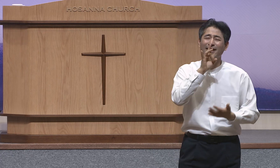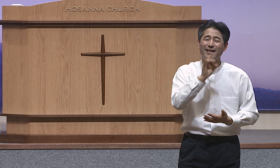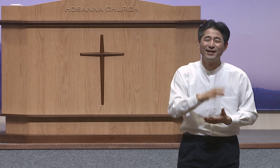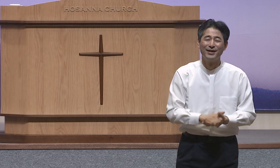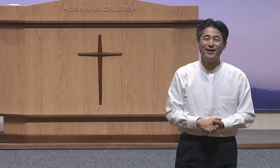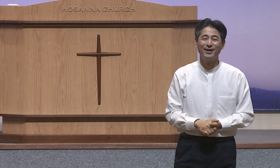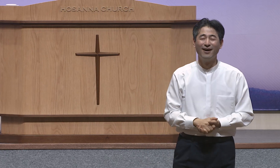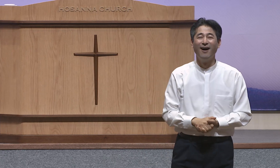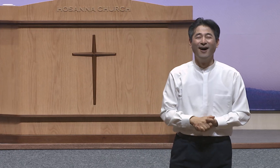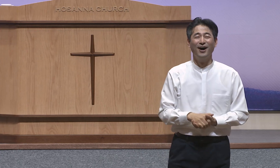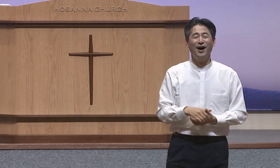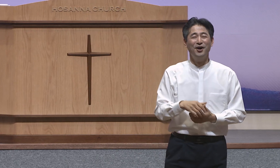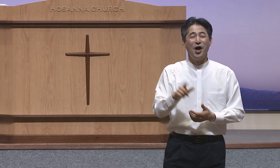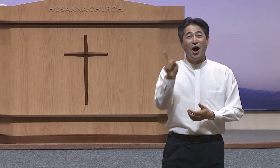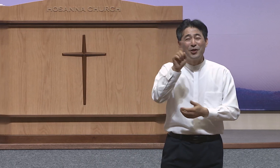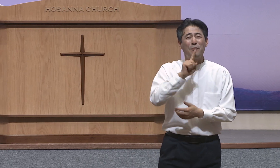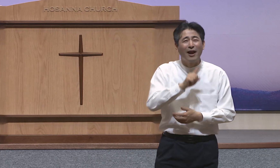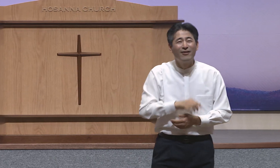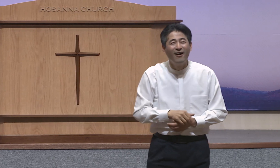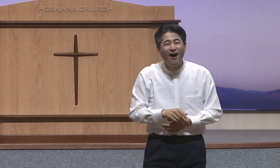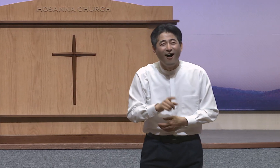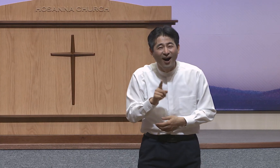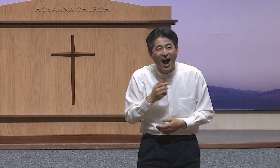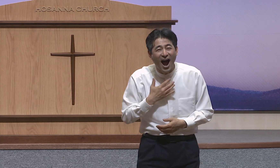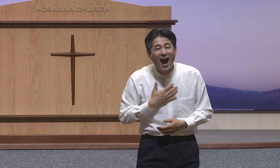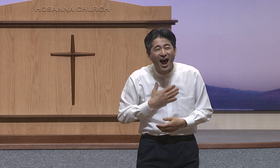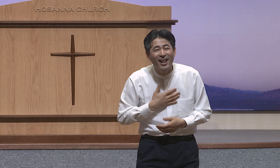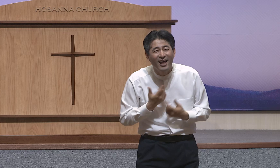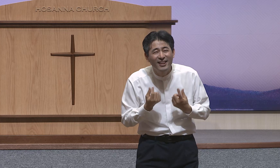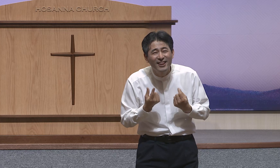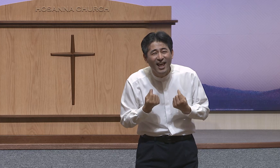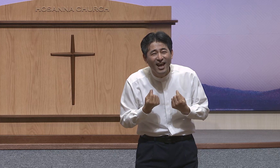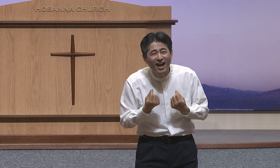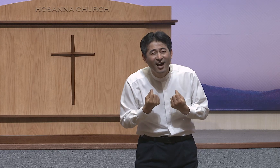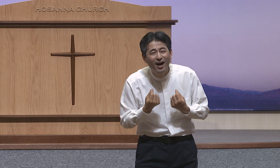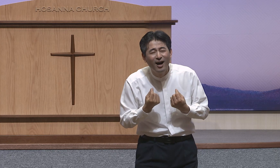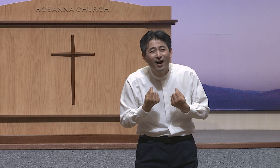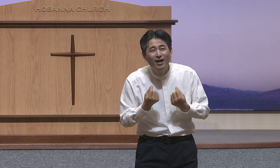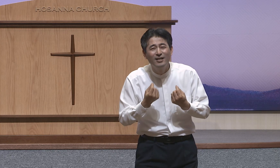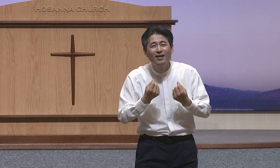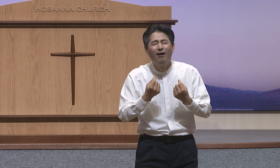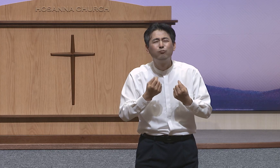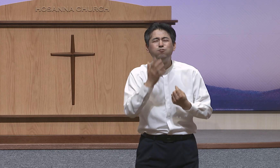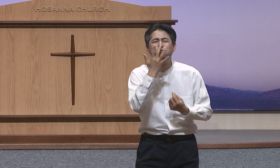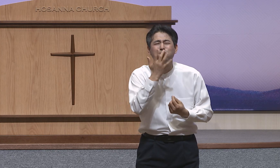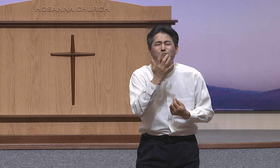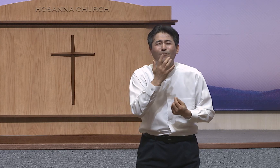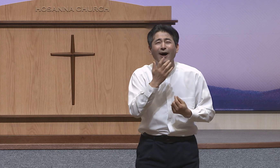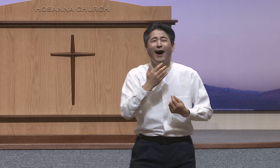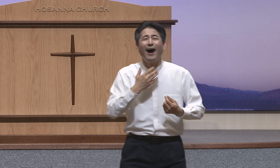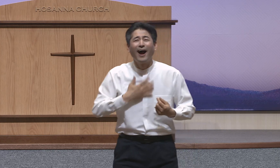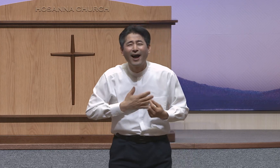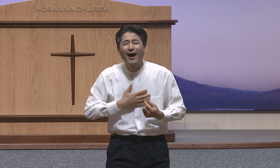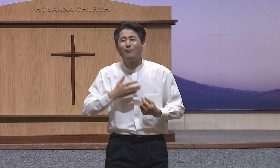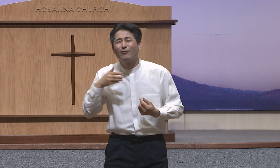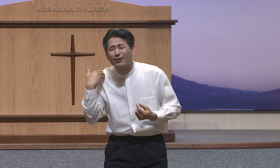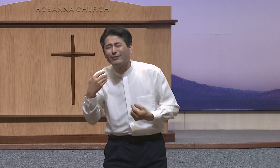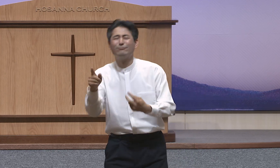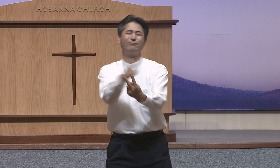저는 소리는 듣는데 목소리는 구분할 줄 모르는 거죠. 그래서 뭐 익숙한 단어는 입 모양을 조금 보면 알지만